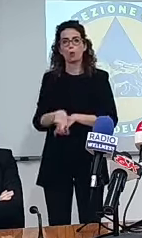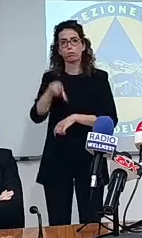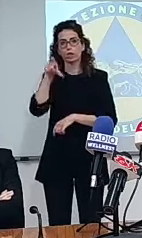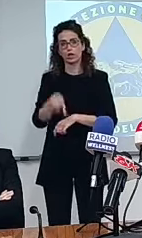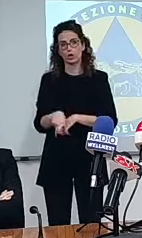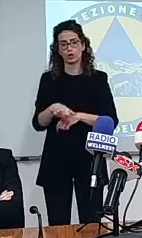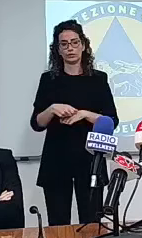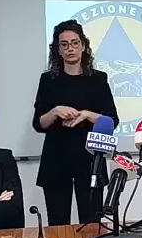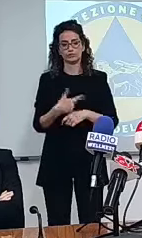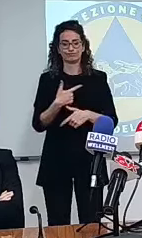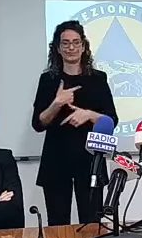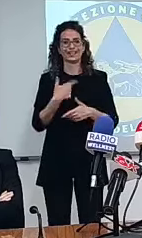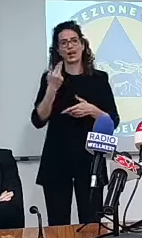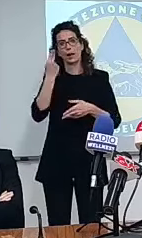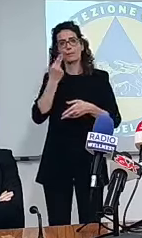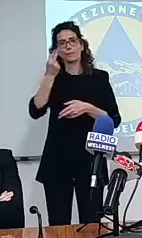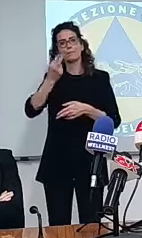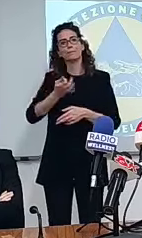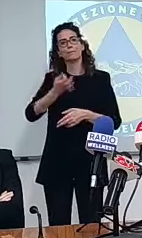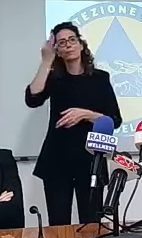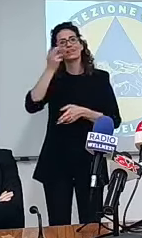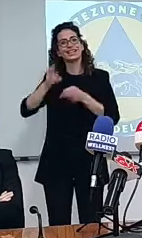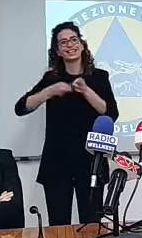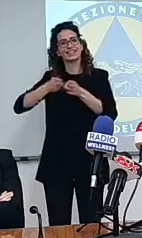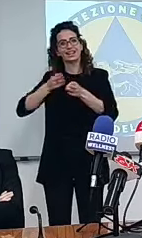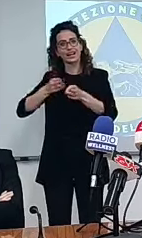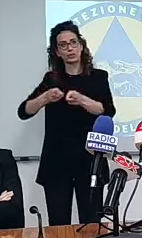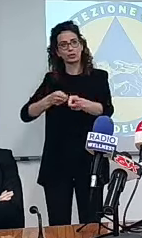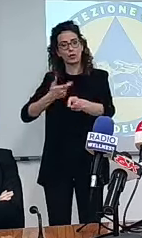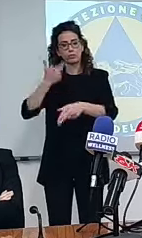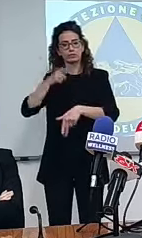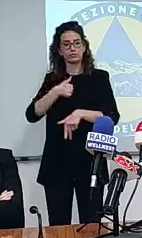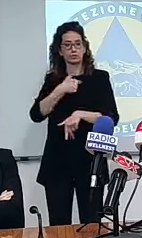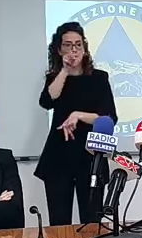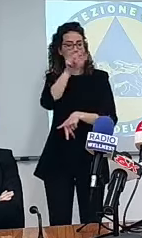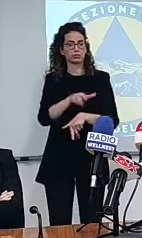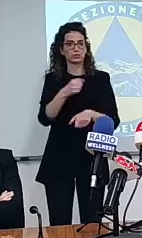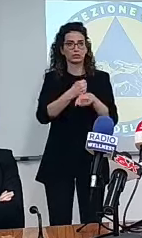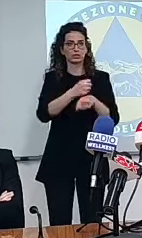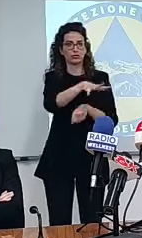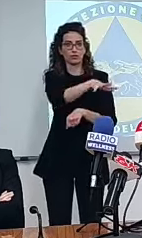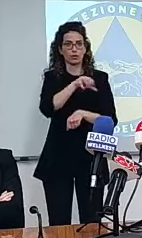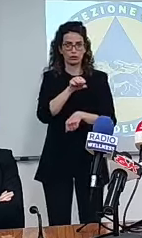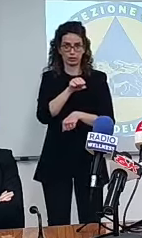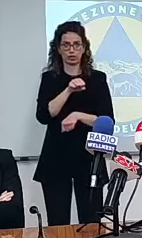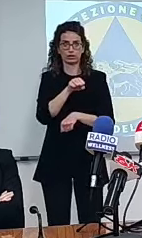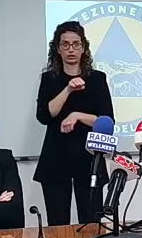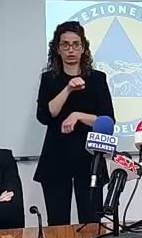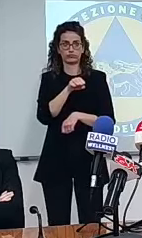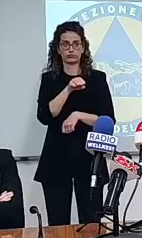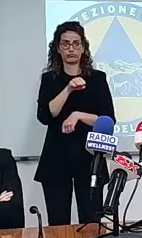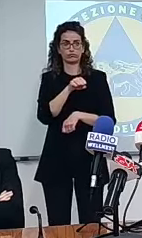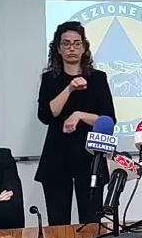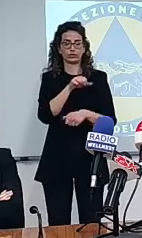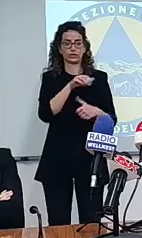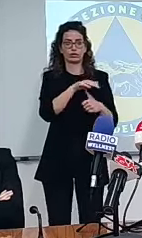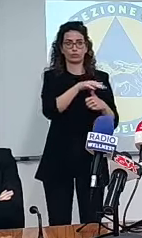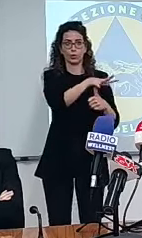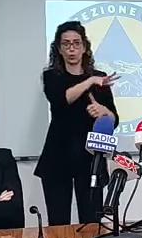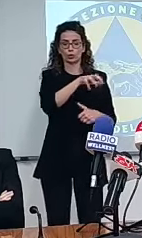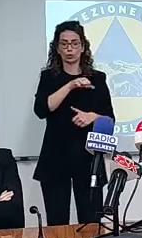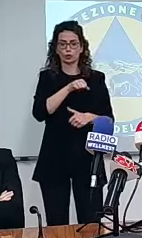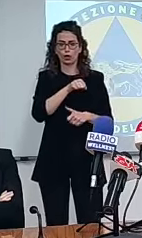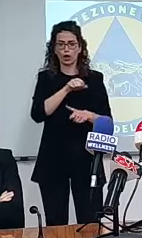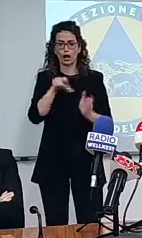È un treno in corsa, no? Perché uno viene assunto, è stato assunto e la legge arriva